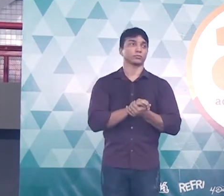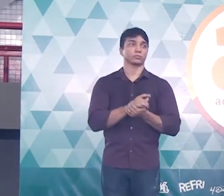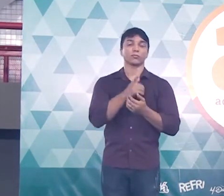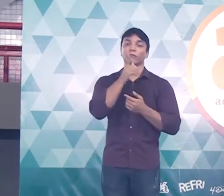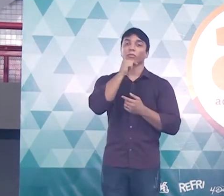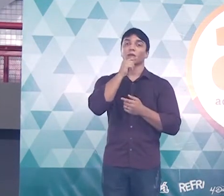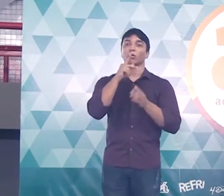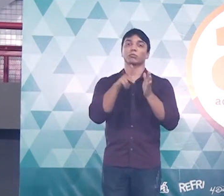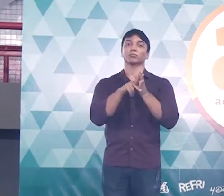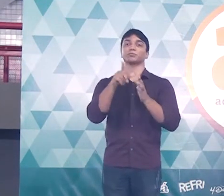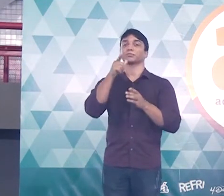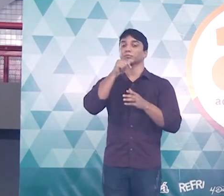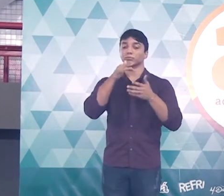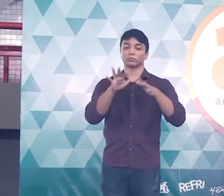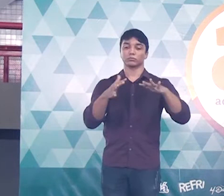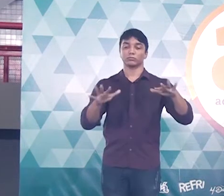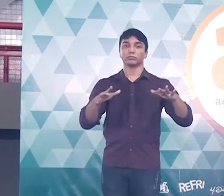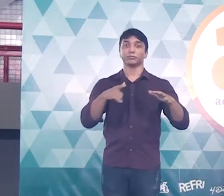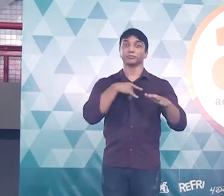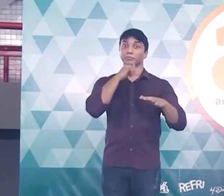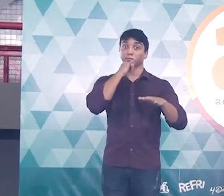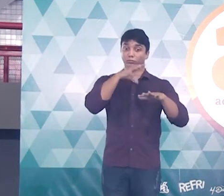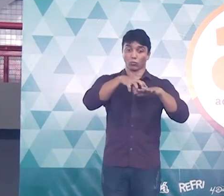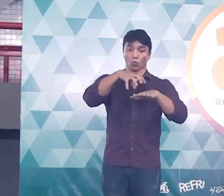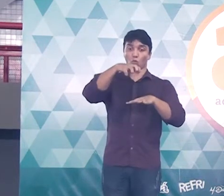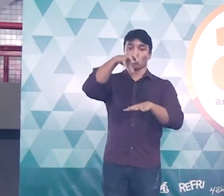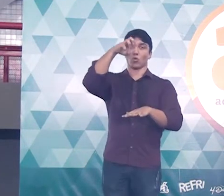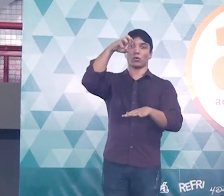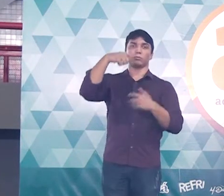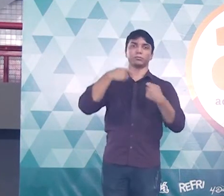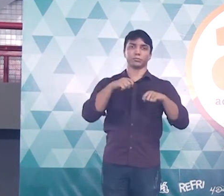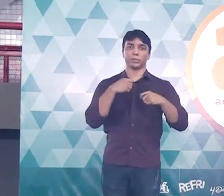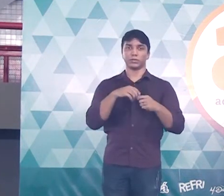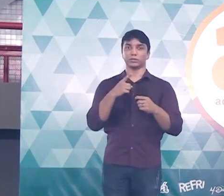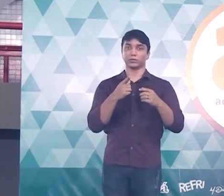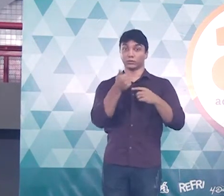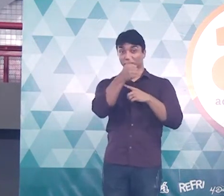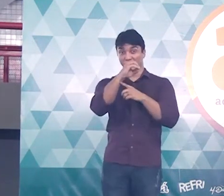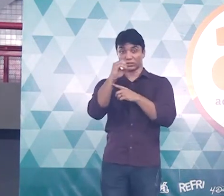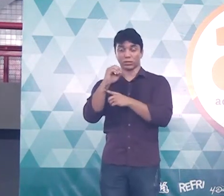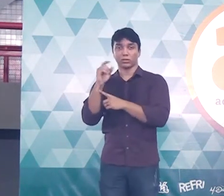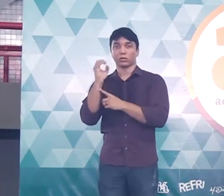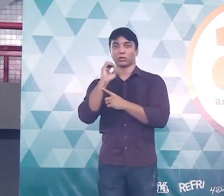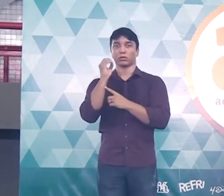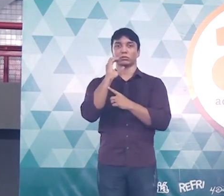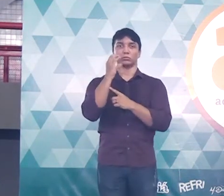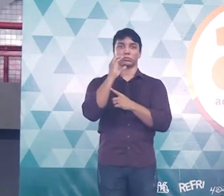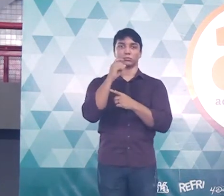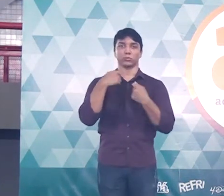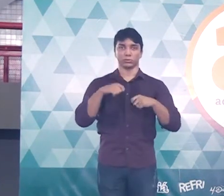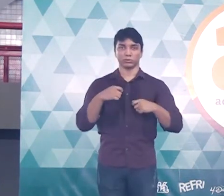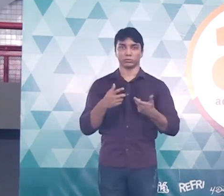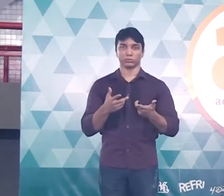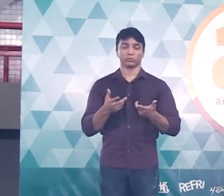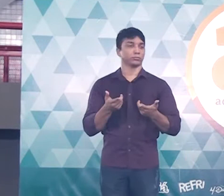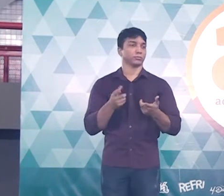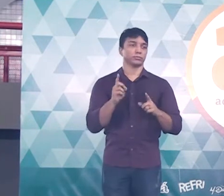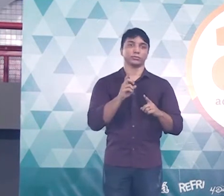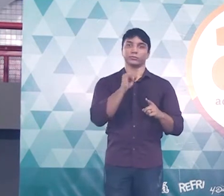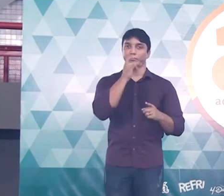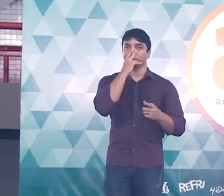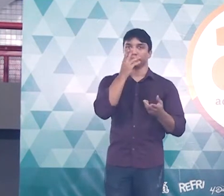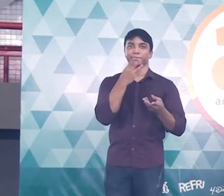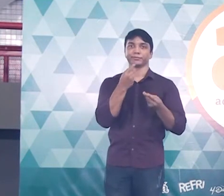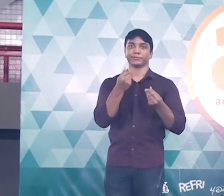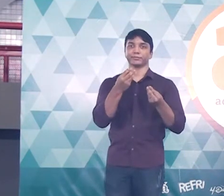do mar, para evaporar, ela precisa chegar a 100 graus Celsius? Não. Senão os peixes já sairiam